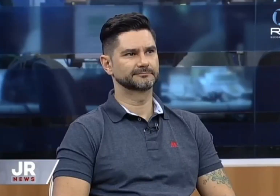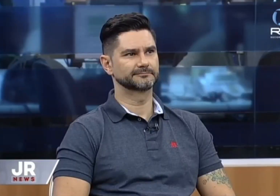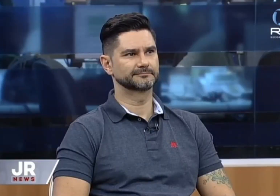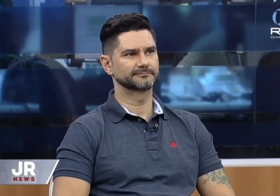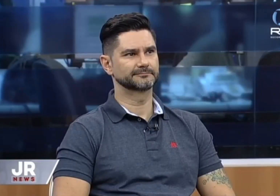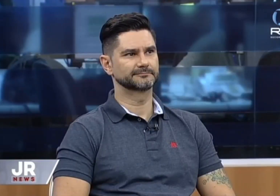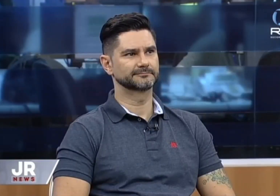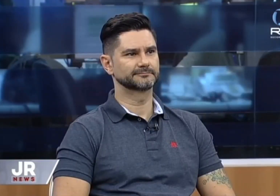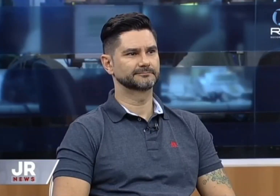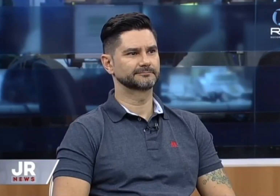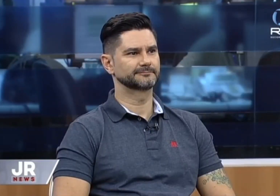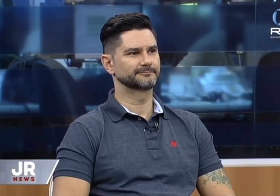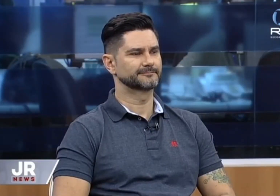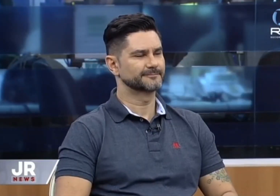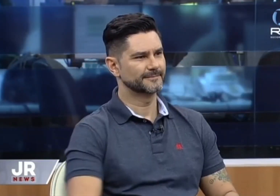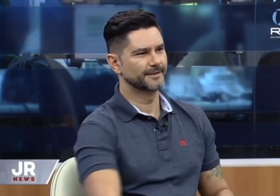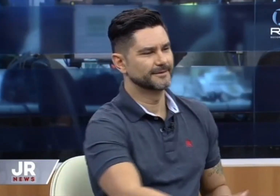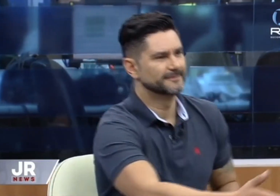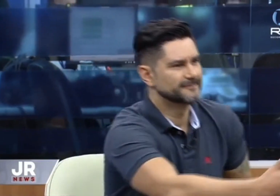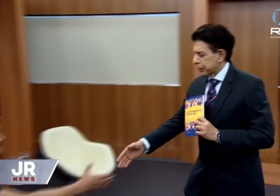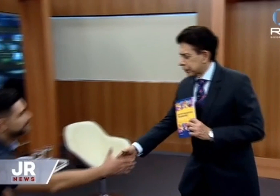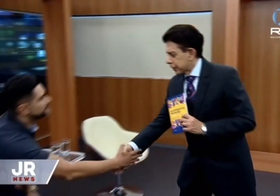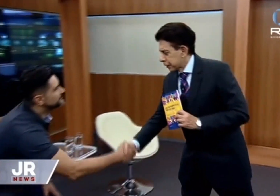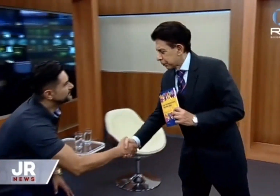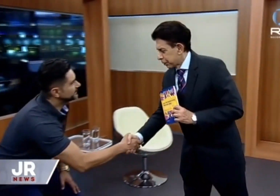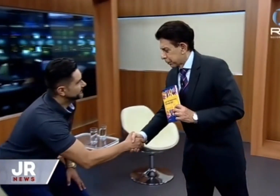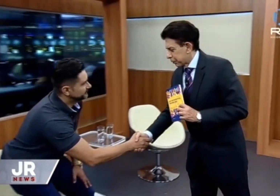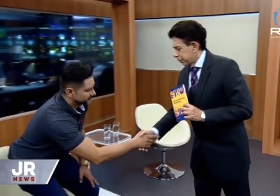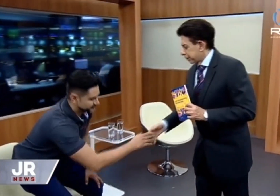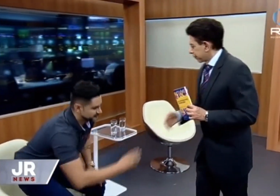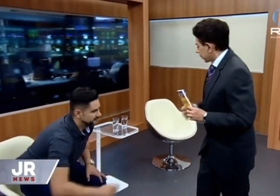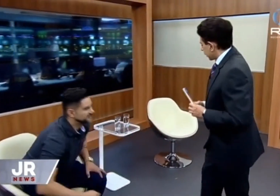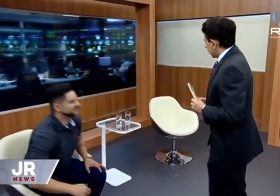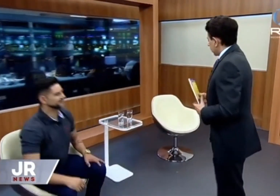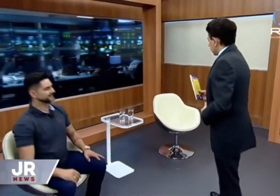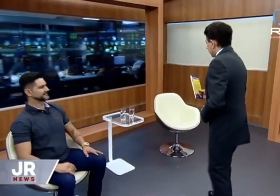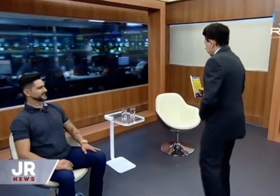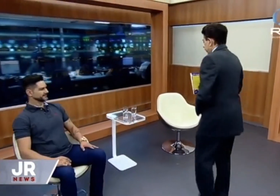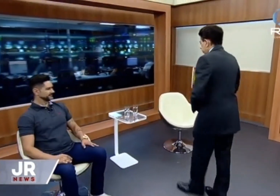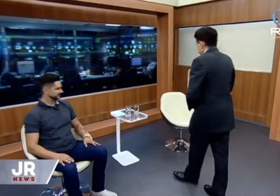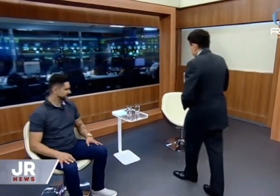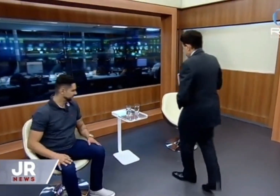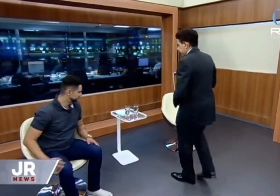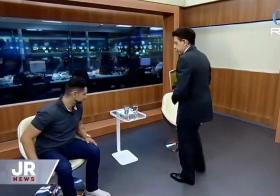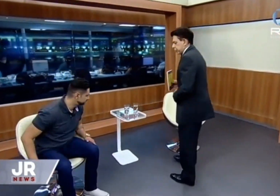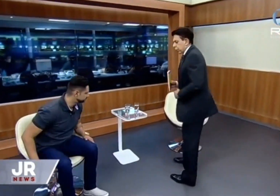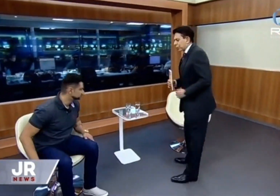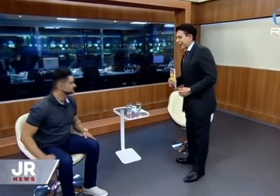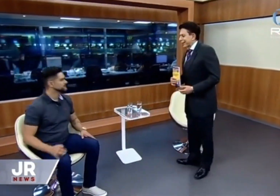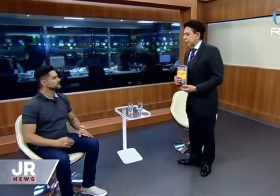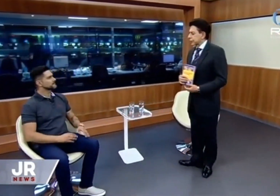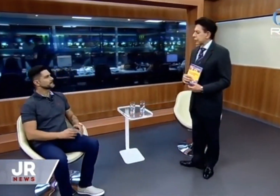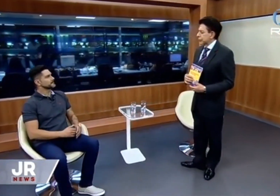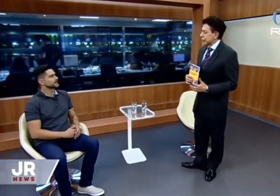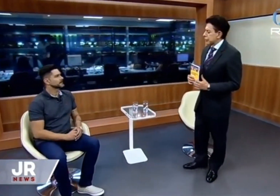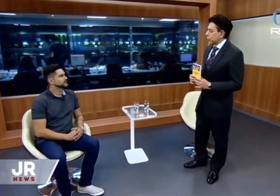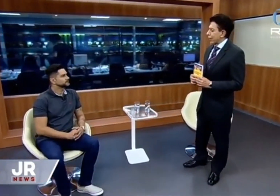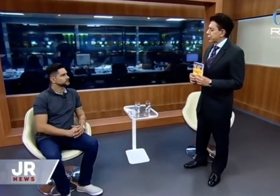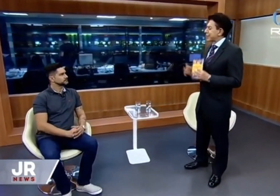o nosso convidado. Eduardo, obrigado pela gentileza. Obrigado, Heródoto. Eduardo, me diz o seguinte, onde é que nasceu essa linguagem